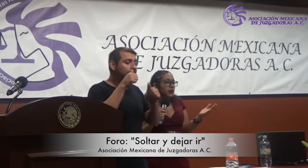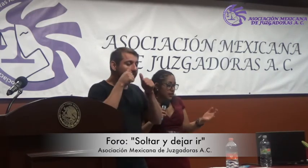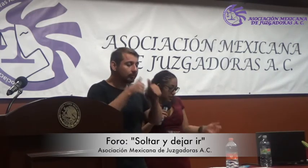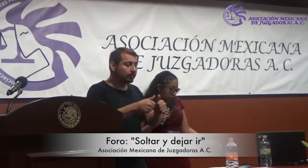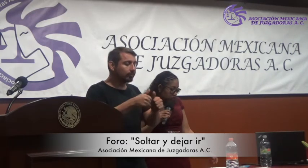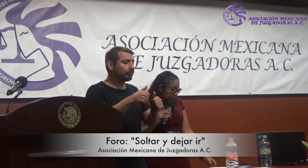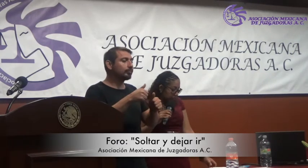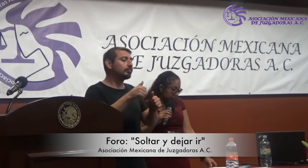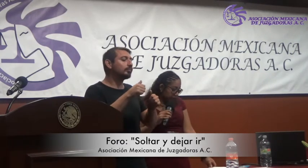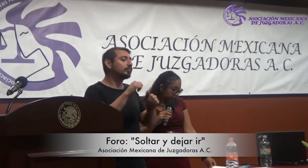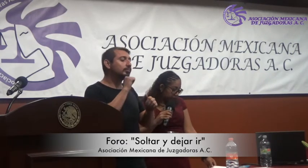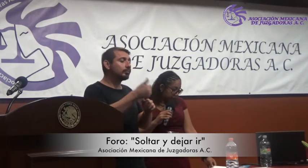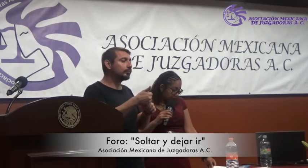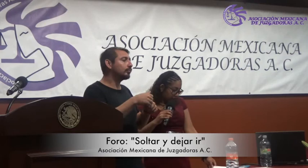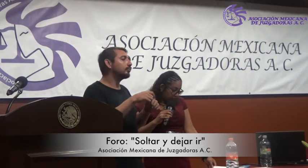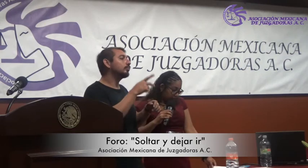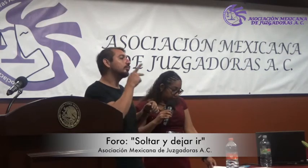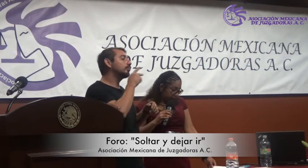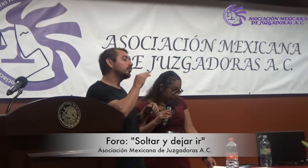familia y cosas así.